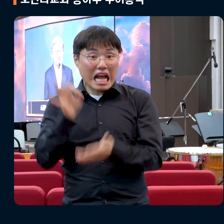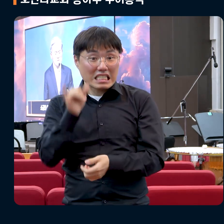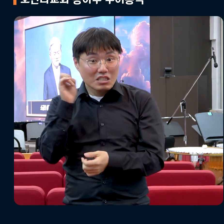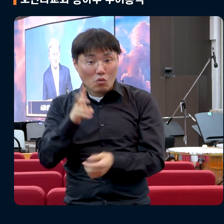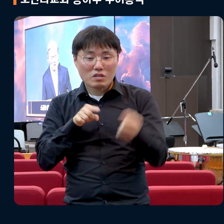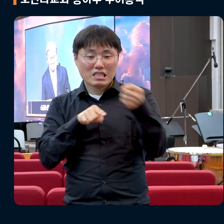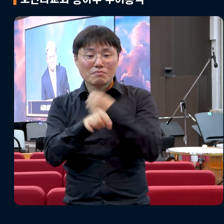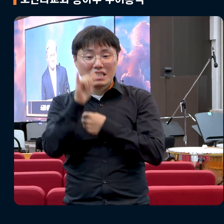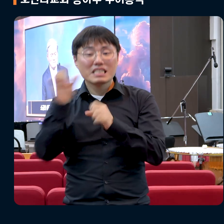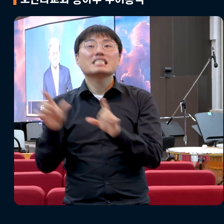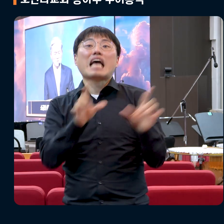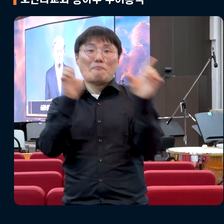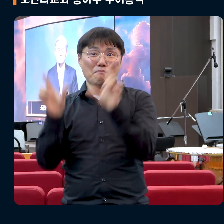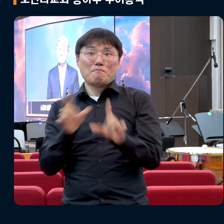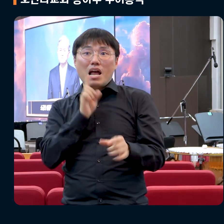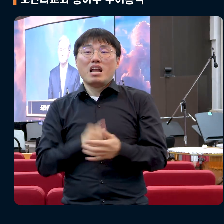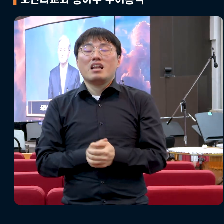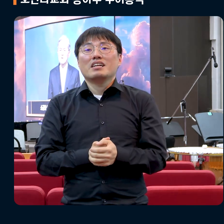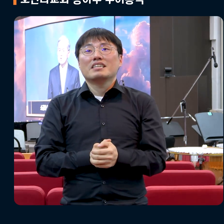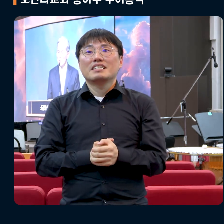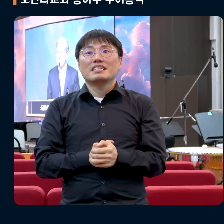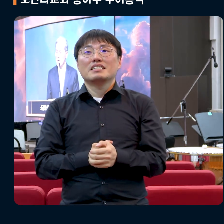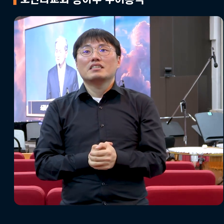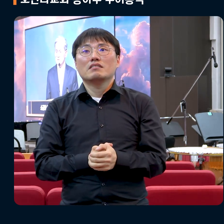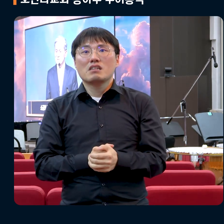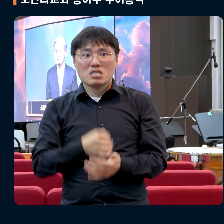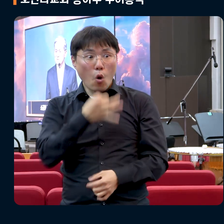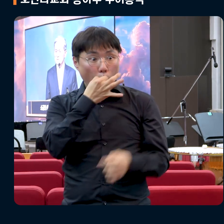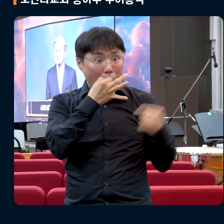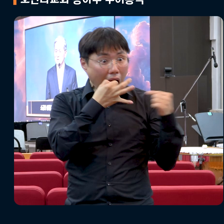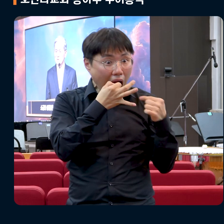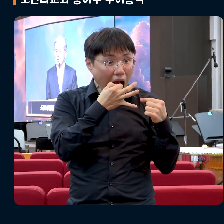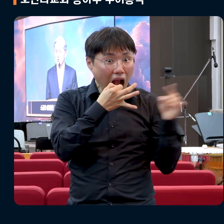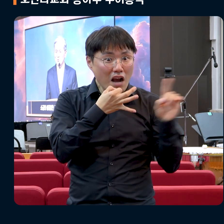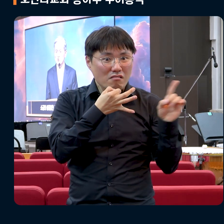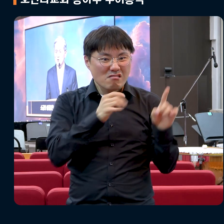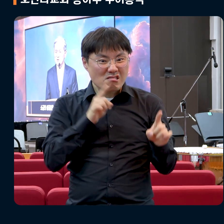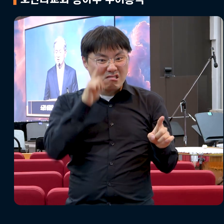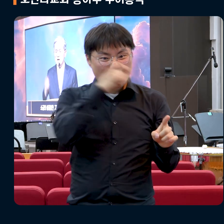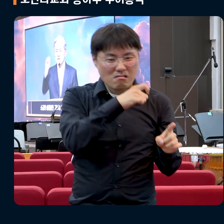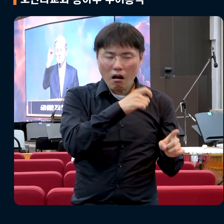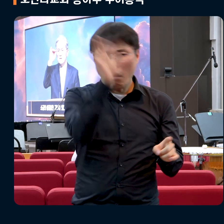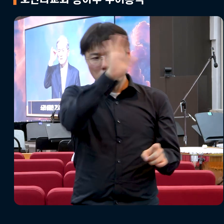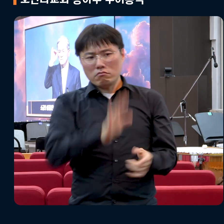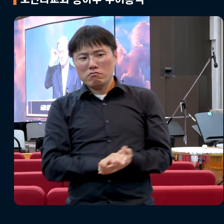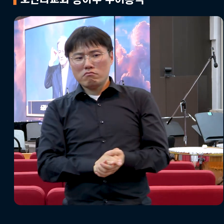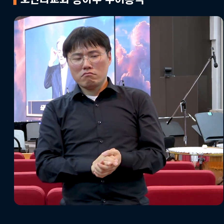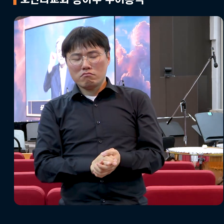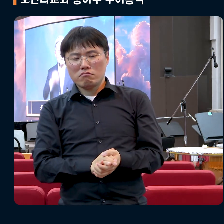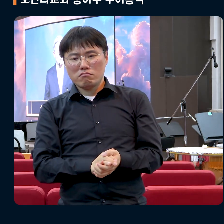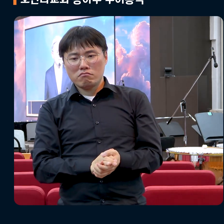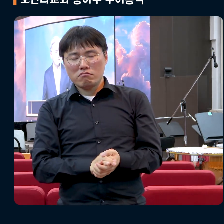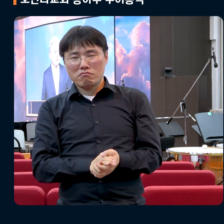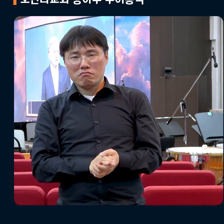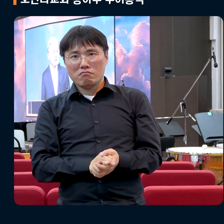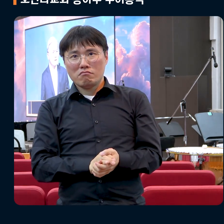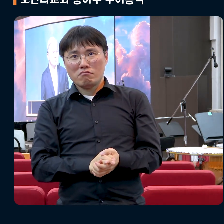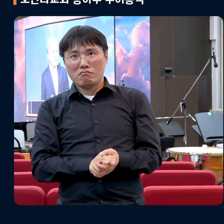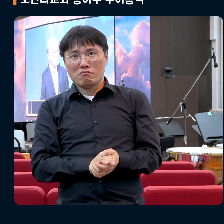가치 있고 의미 있는 삶. 여러분, 욕망은 더럽고 추한 것이 아닙니다.